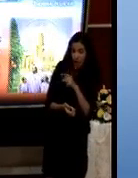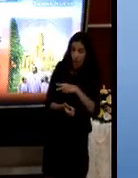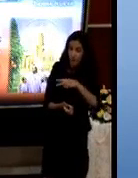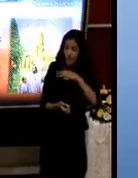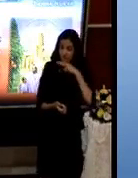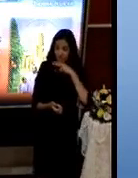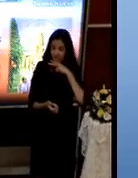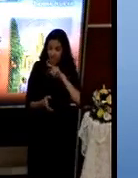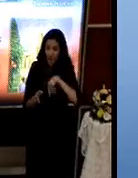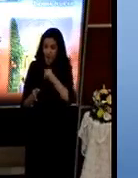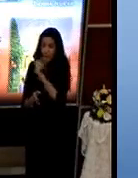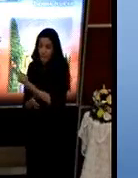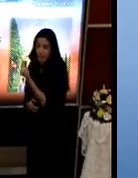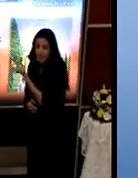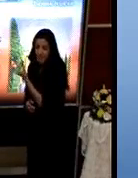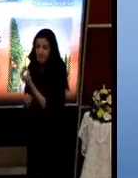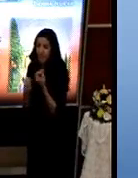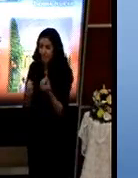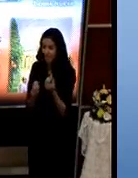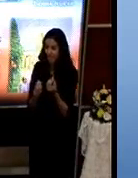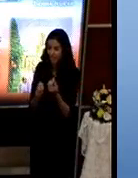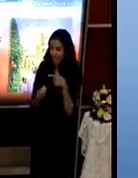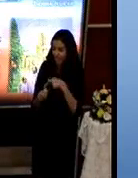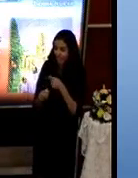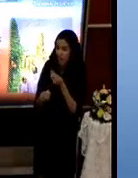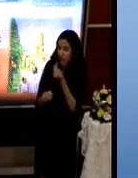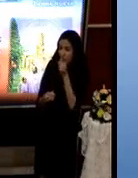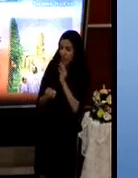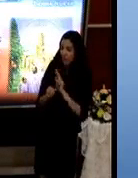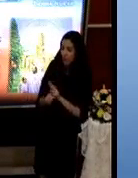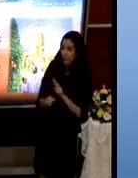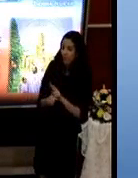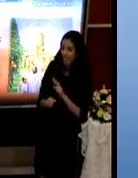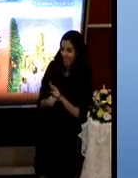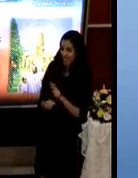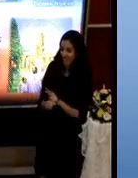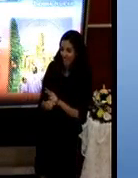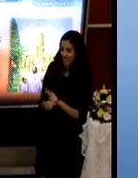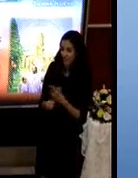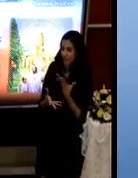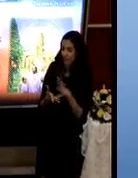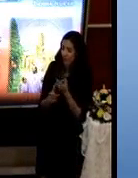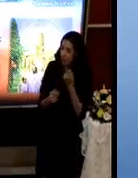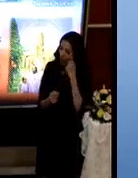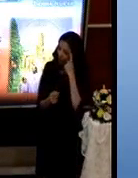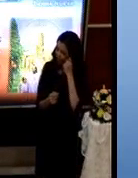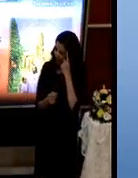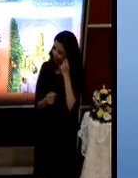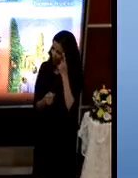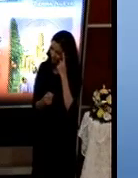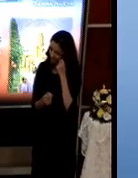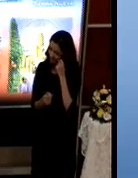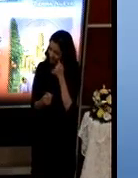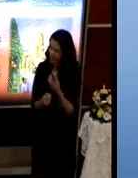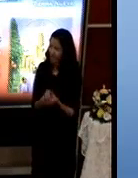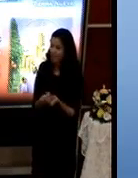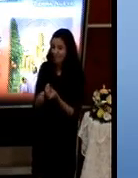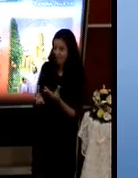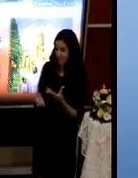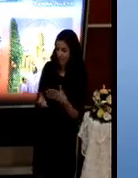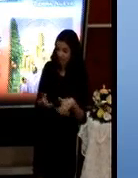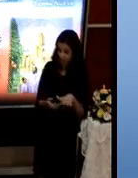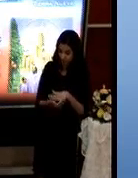alimento. Le puse aquí como aprendizaje práctico para el